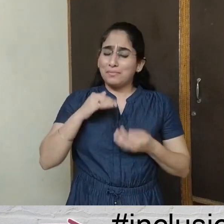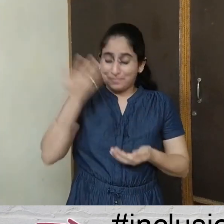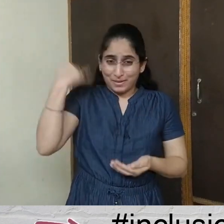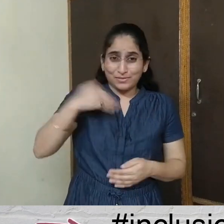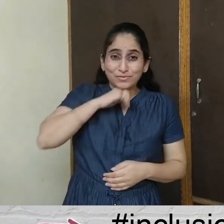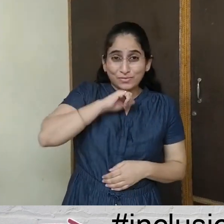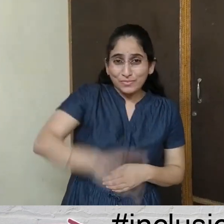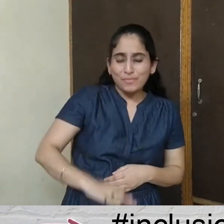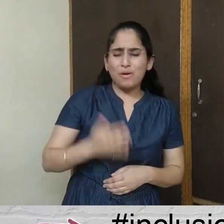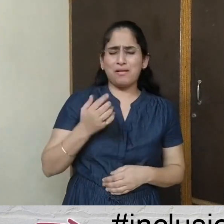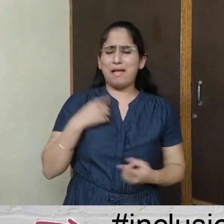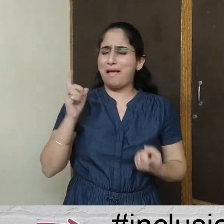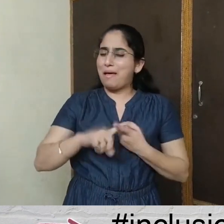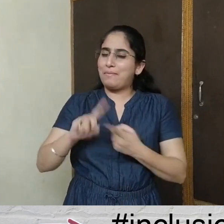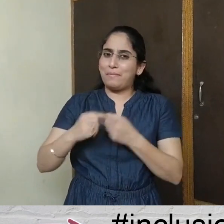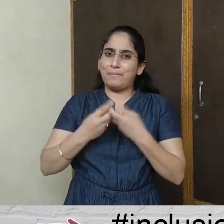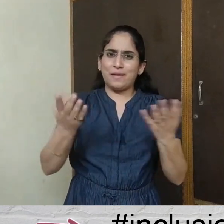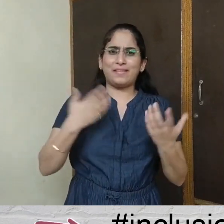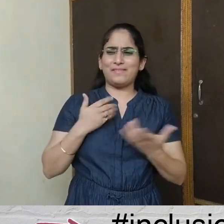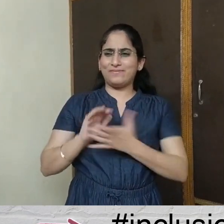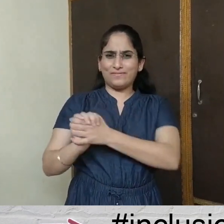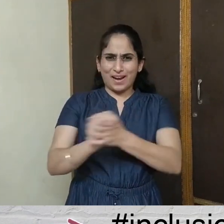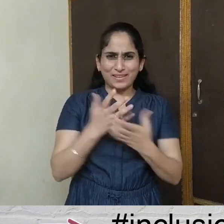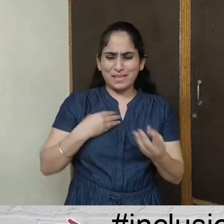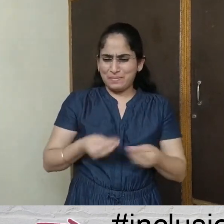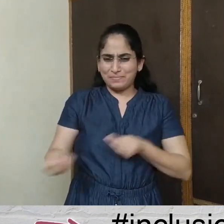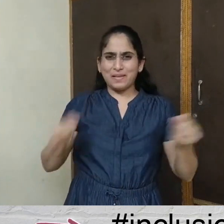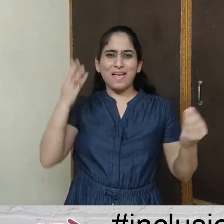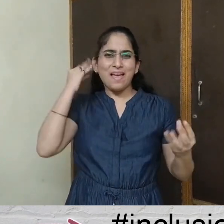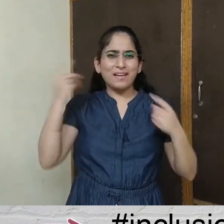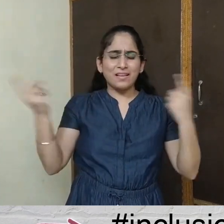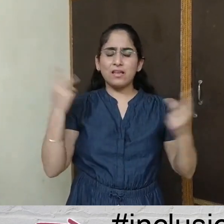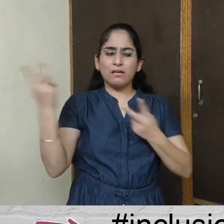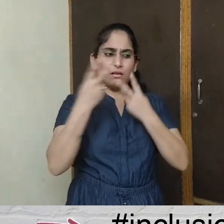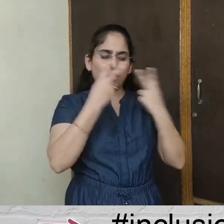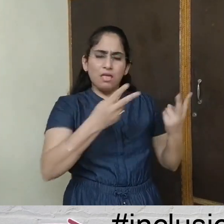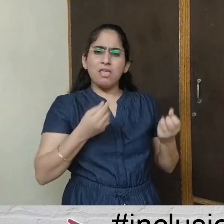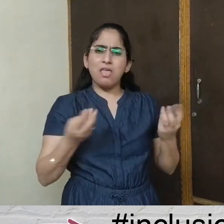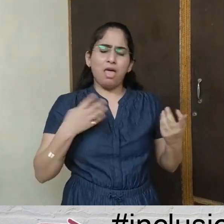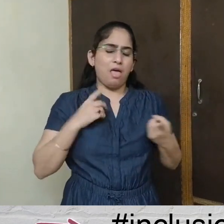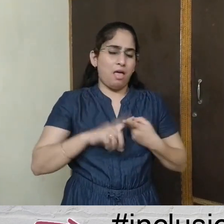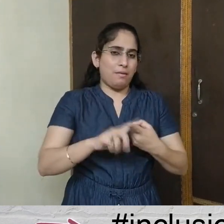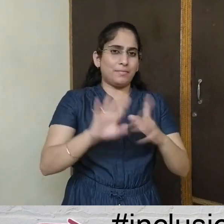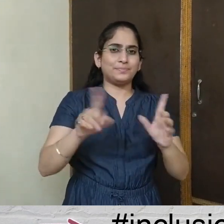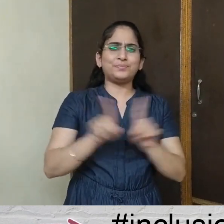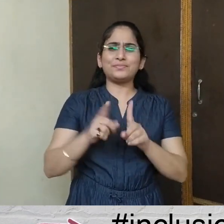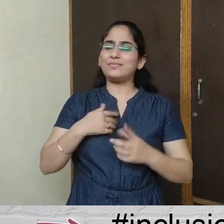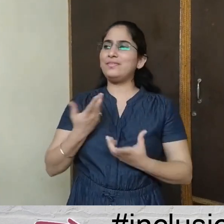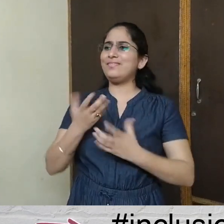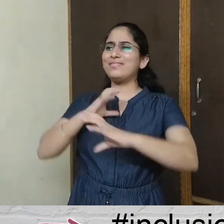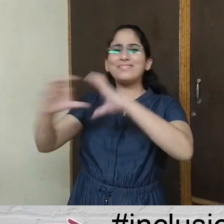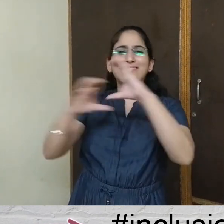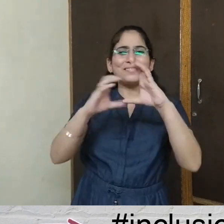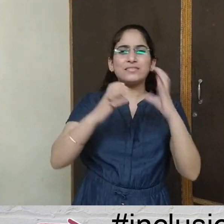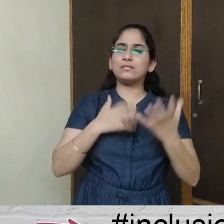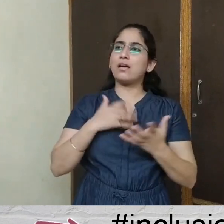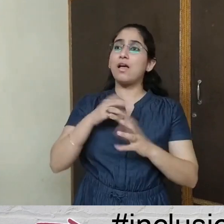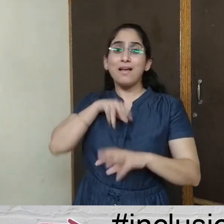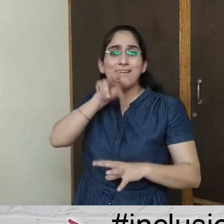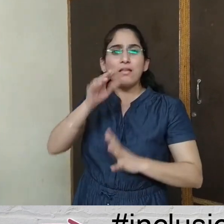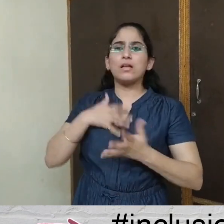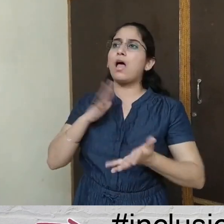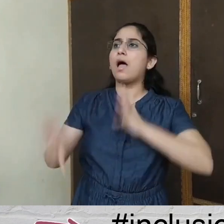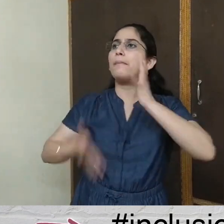इंकुछ सोछती हो तो मैं बचपन मैं साथ होता था जब मैं छोड़य थी जो मेरे फ्रेंंड थे जो मेरे अथ पास के येरिंग लोक थे